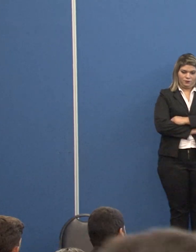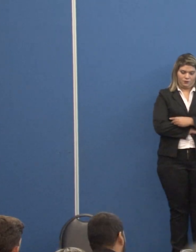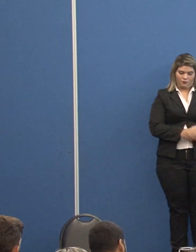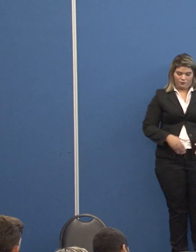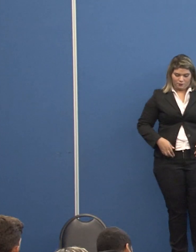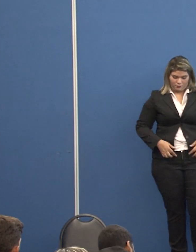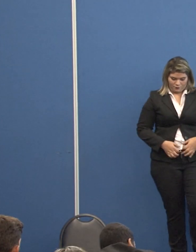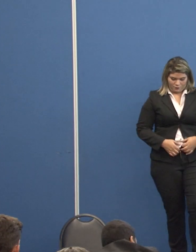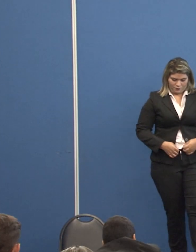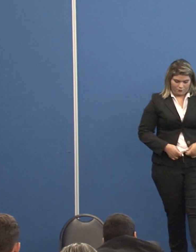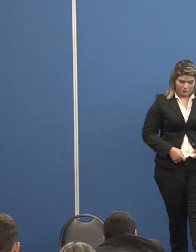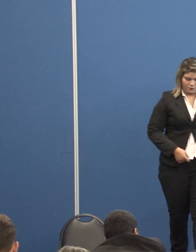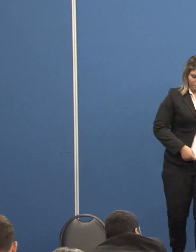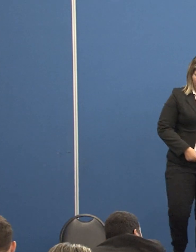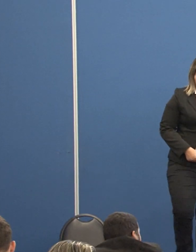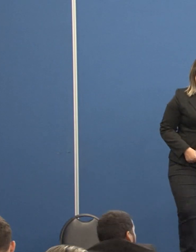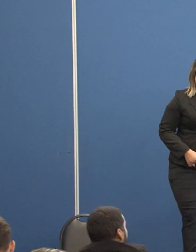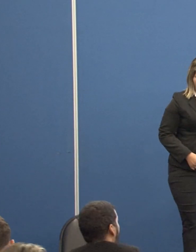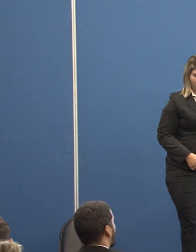questão.